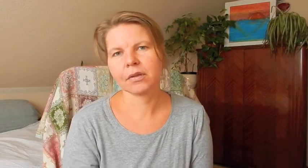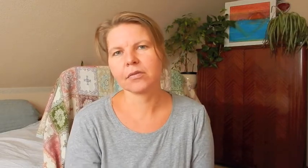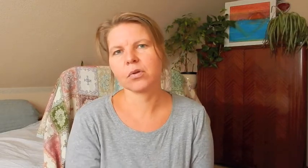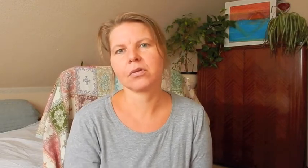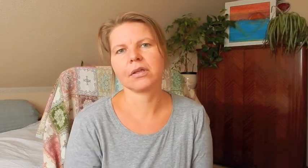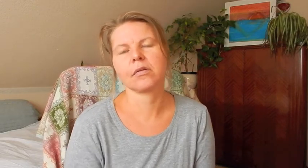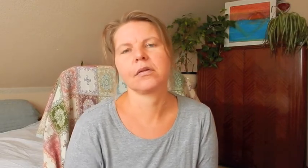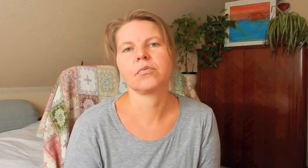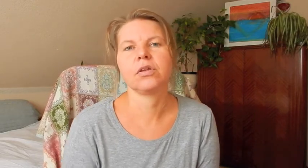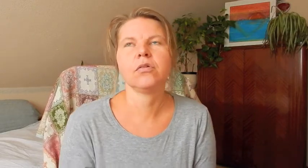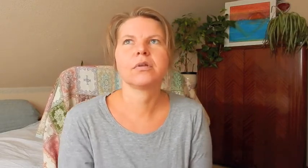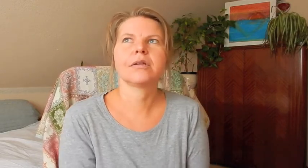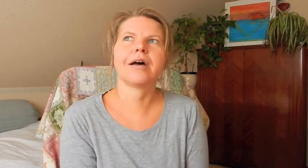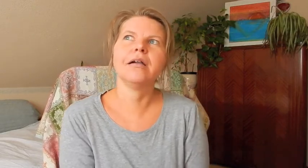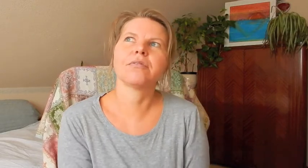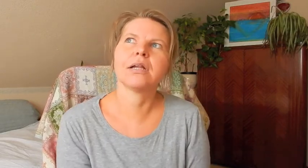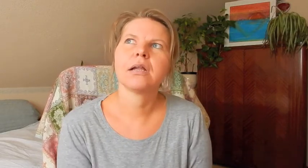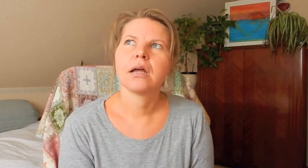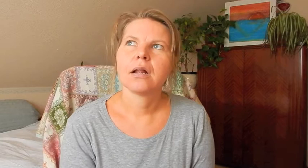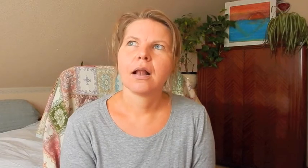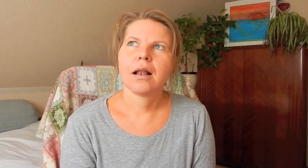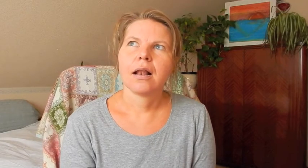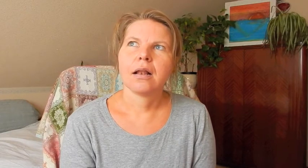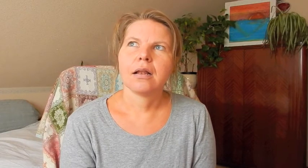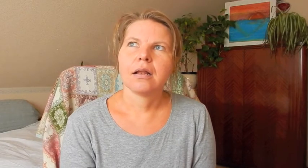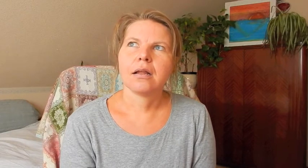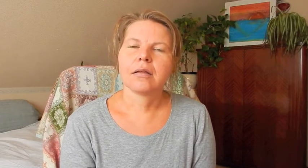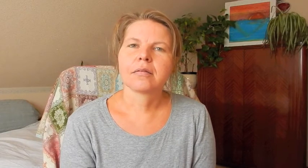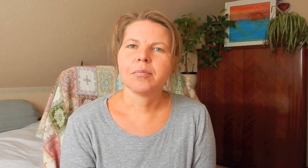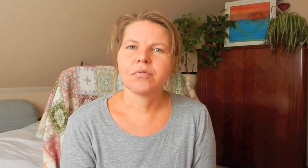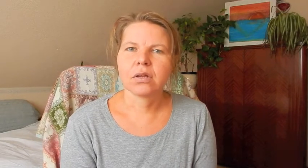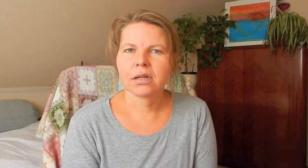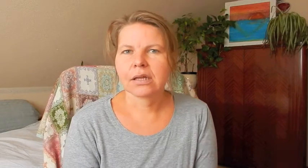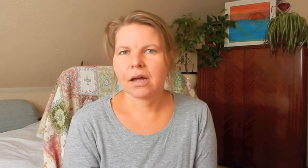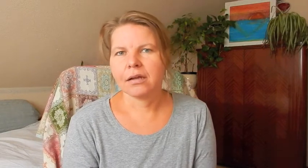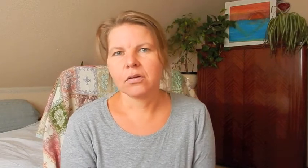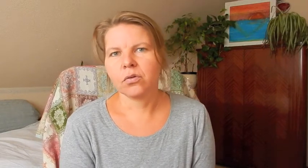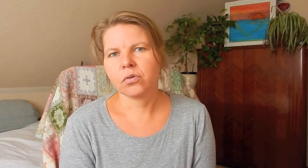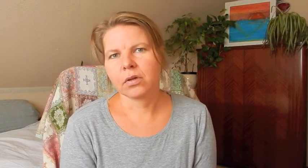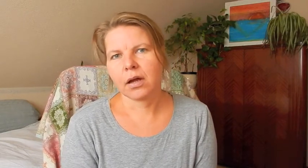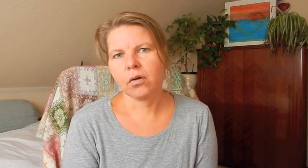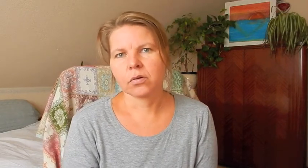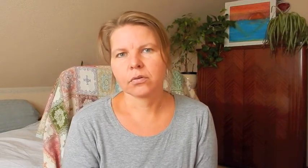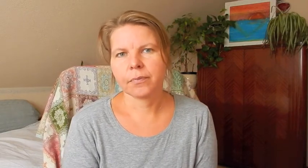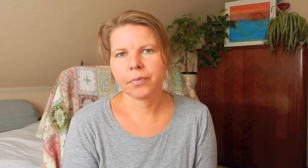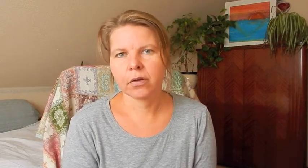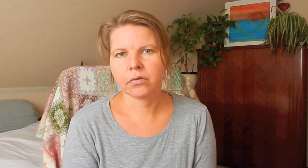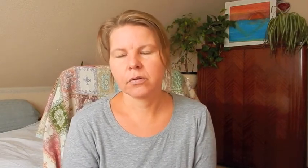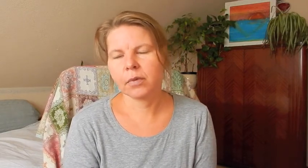das möchte ich jetzt in diesem Video mit dir teilen, weil es gibt wirklich eine Lösung daraus, aus diesem Hin-